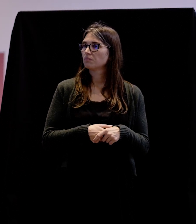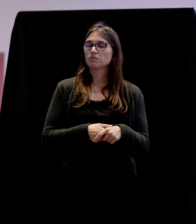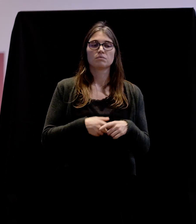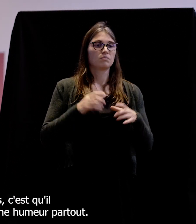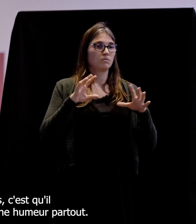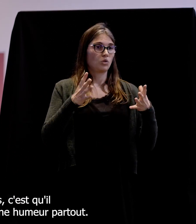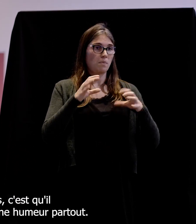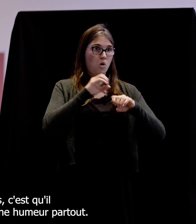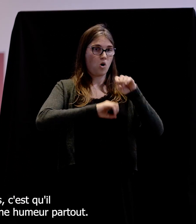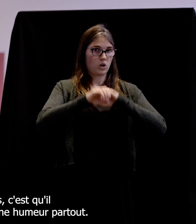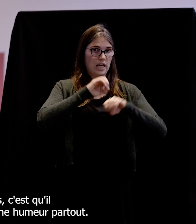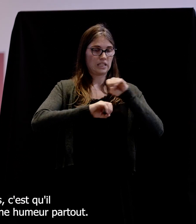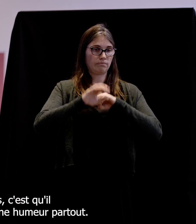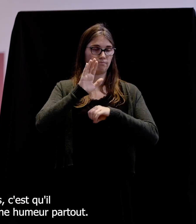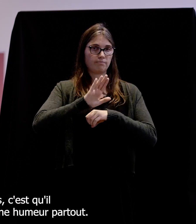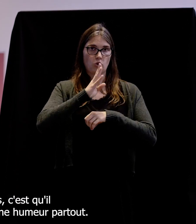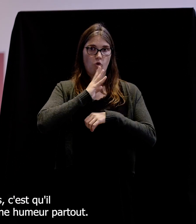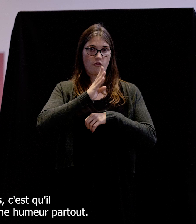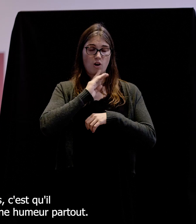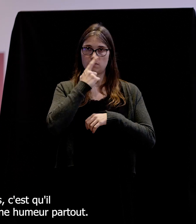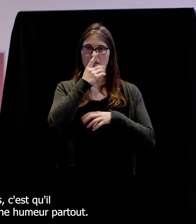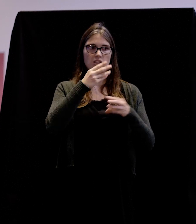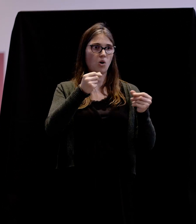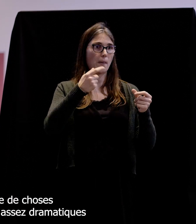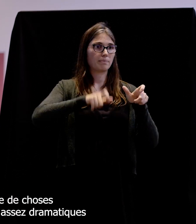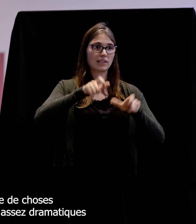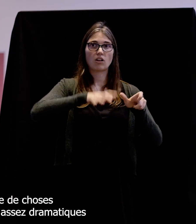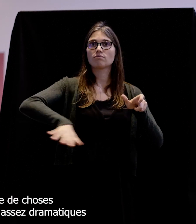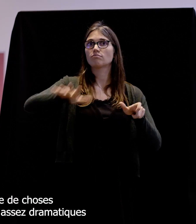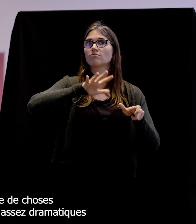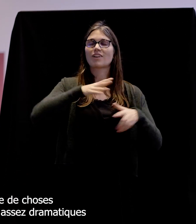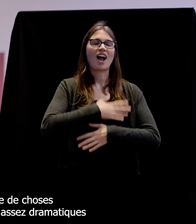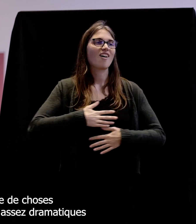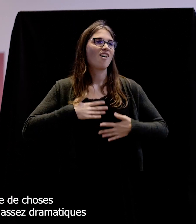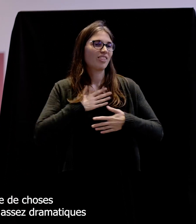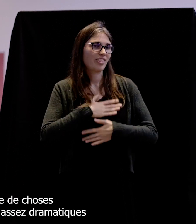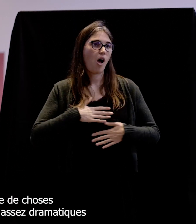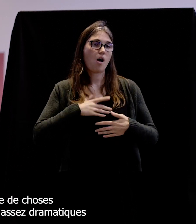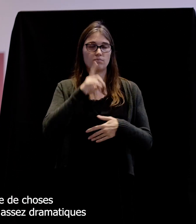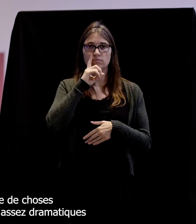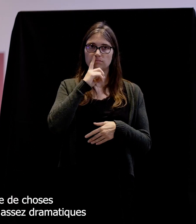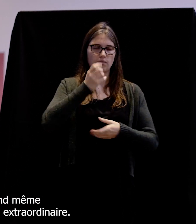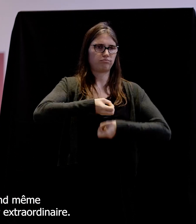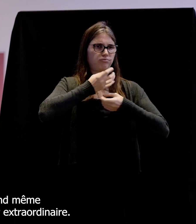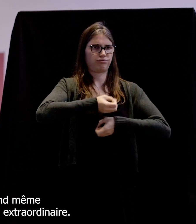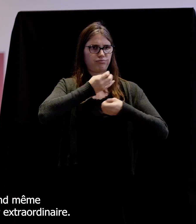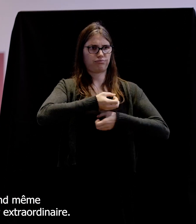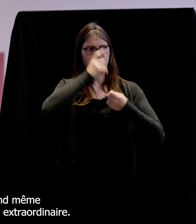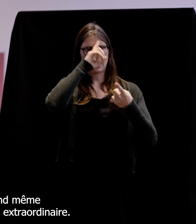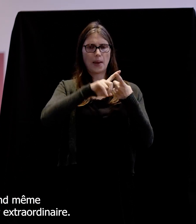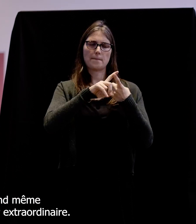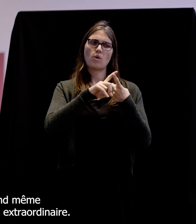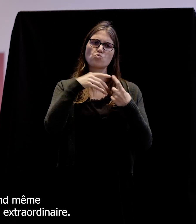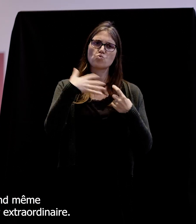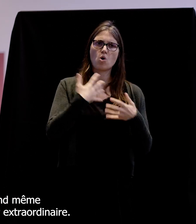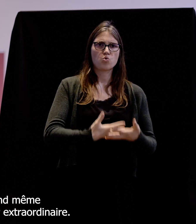organisation de conférences, c'est qu'il y a vraiment de la bonne humeur partout. On ne parle que de choses qui sont quand même assez dramatiques, et il y a quand même une